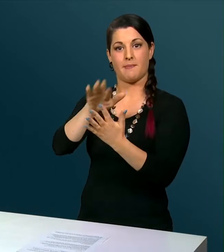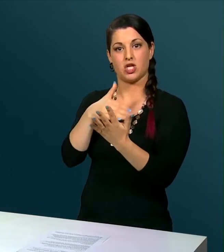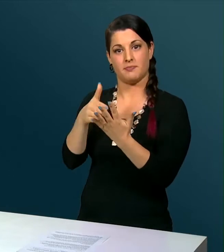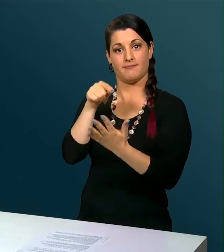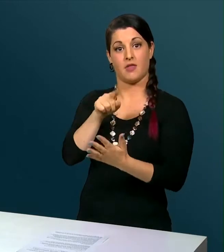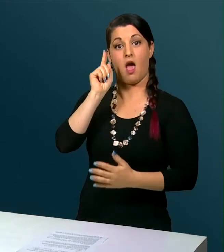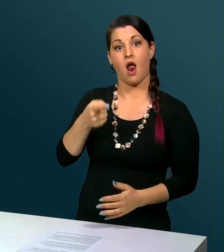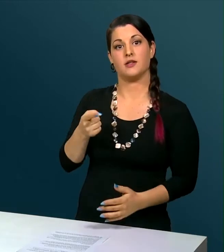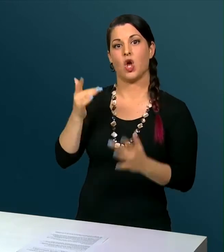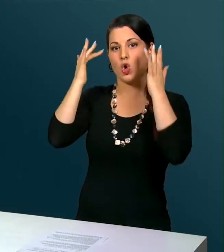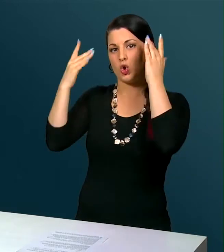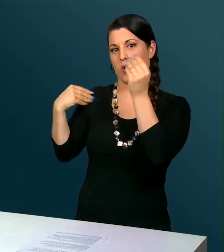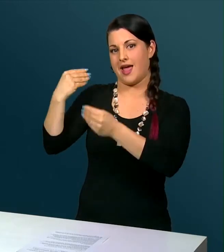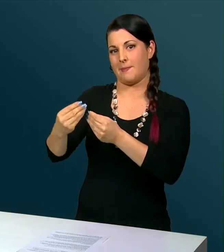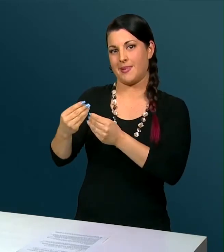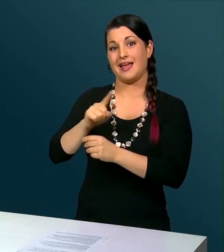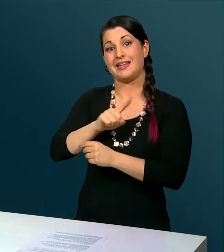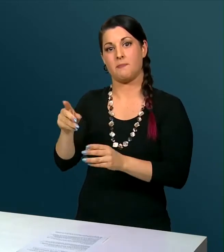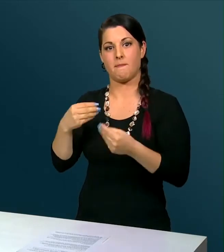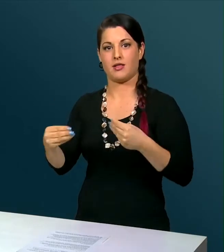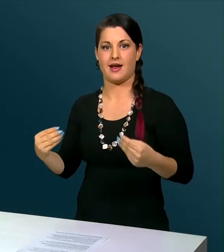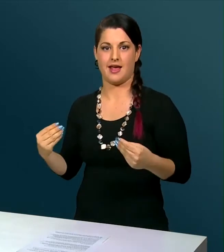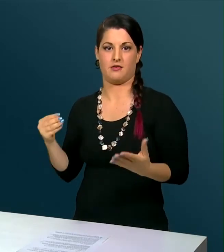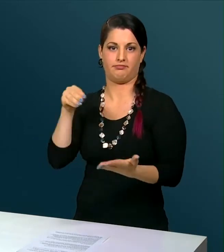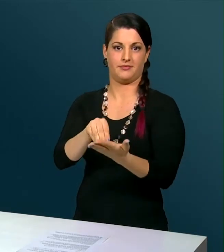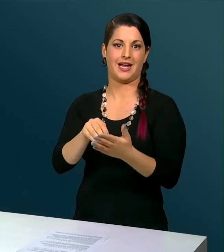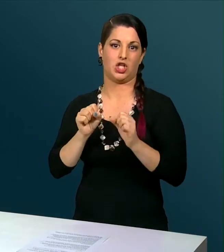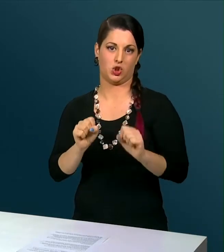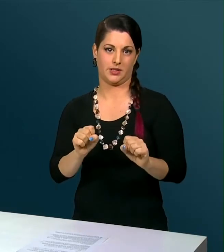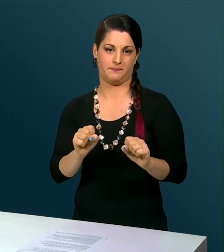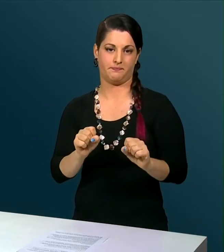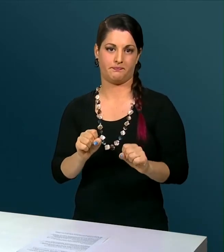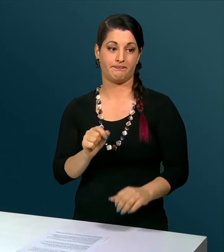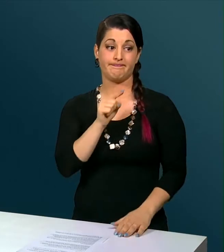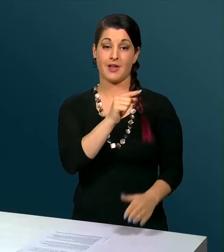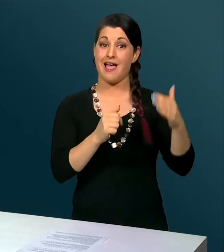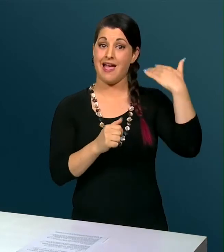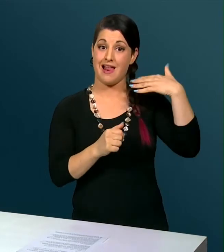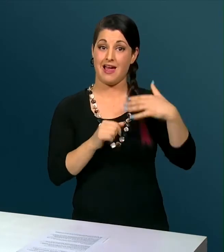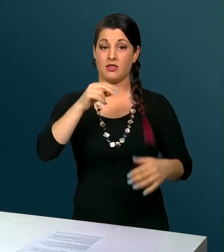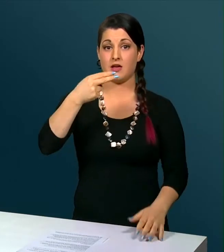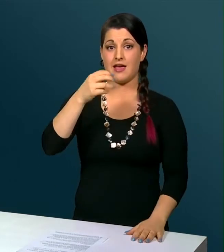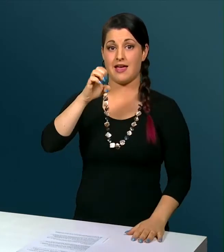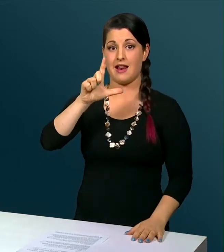als immaterielles Kulturerbe in die Kulturerbeliste aufgenommen und geschützt. Helene